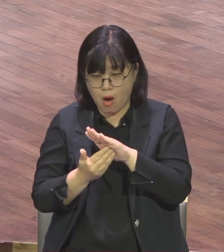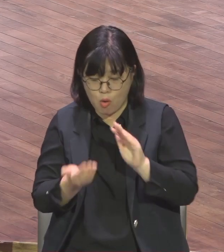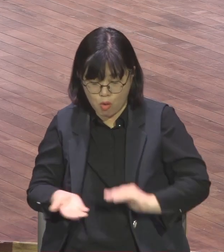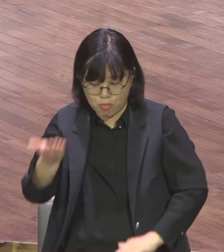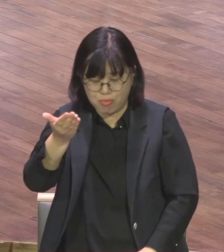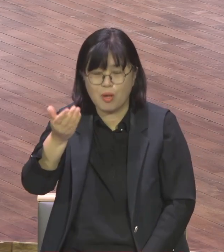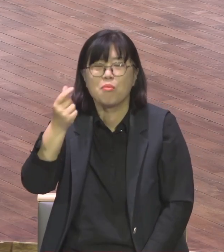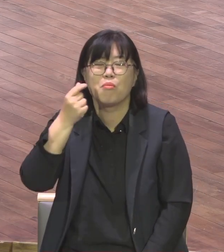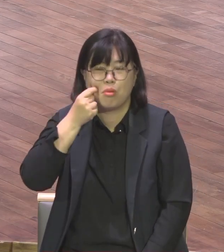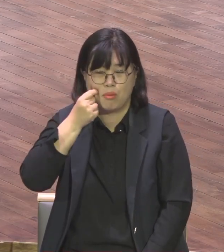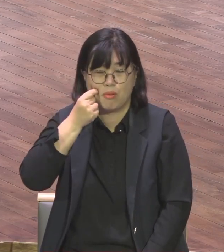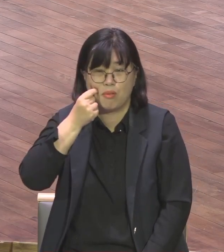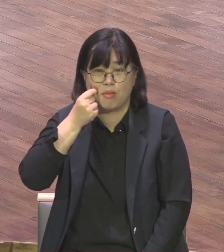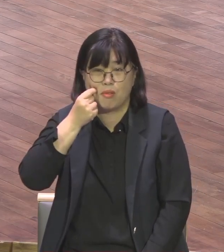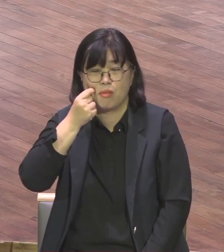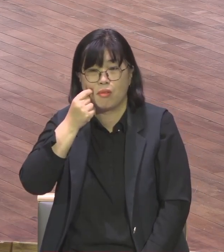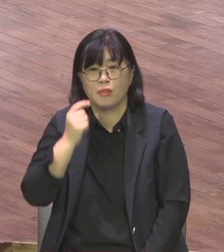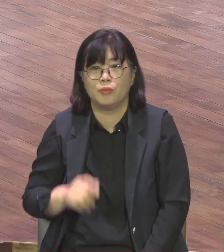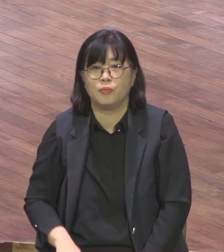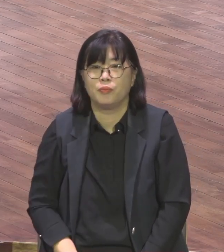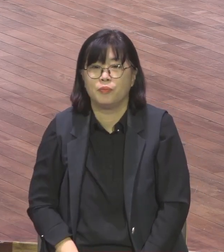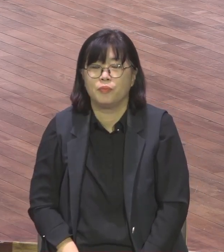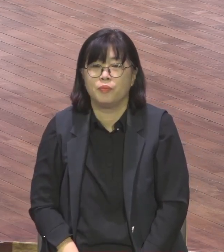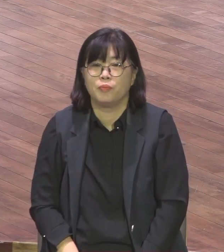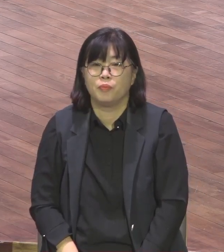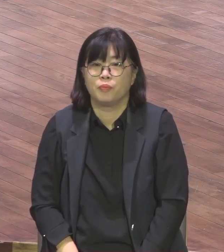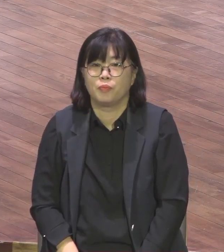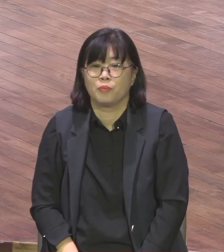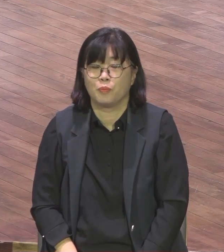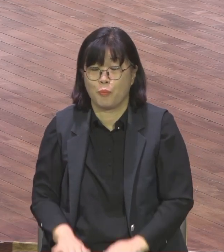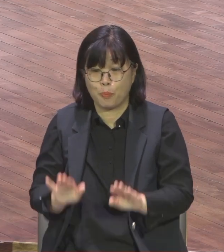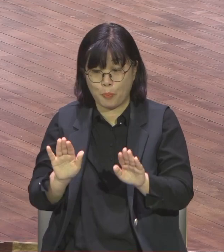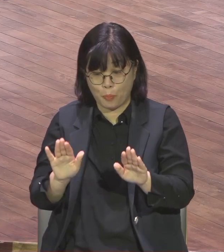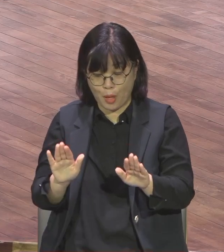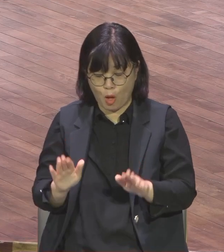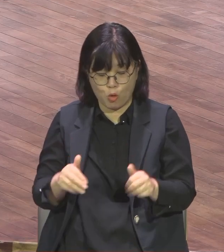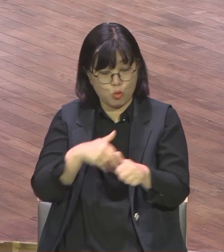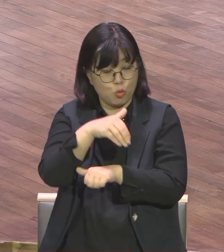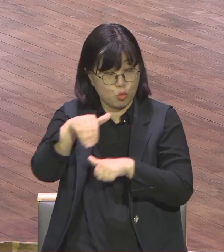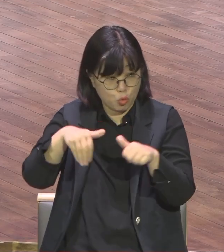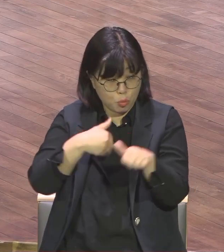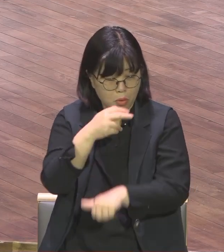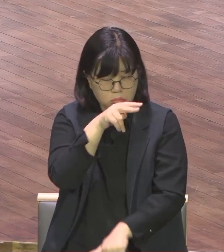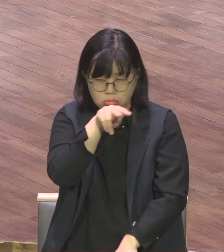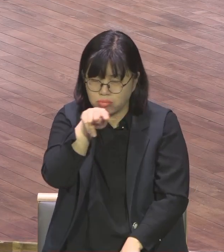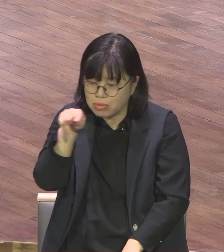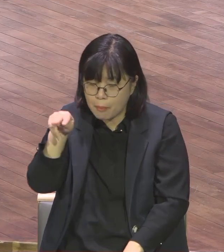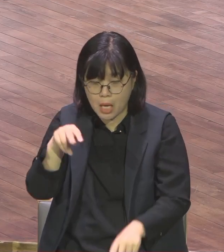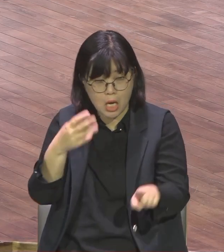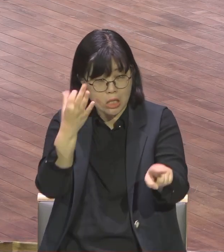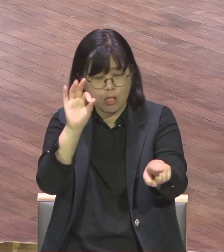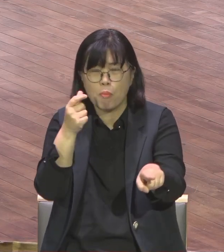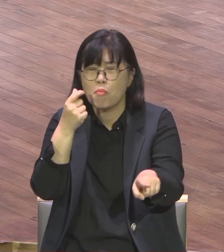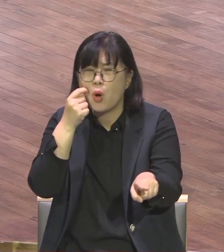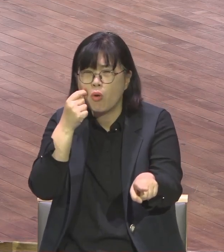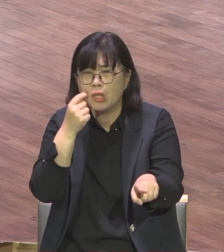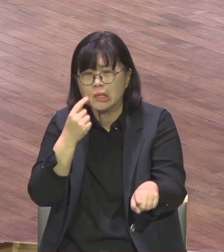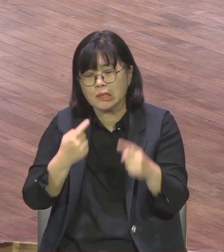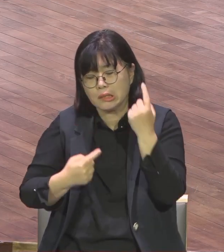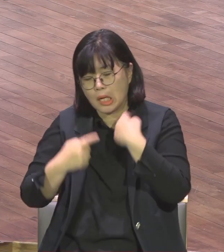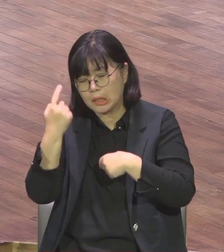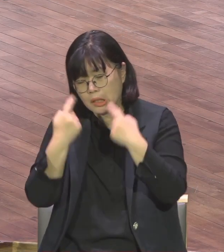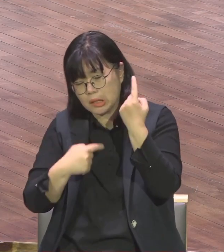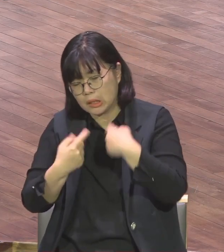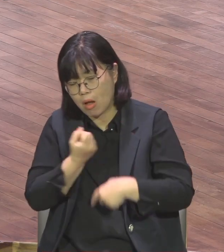이론이에요. 사실 우리 주변에서 인정을 받지 못해서 상처받은 그런 사람들이